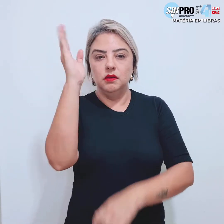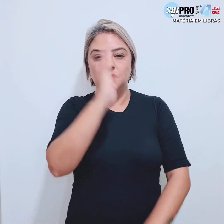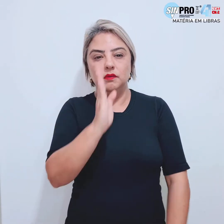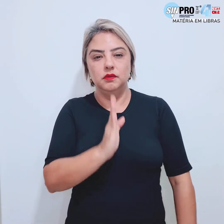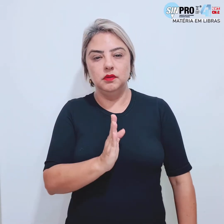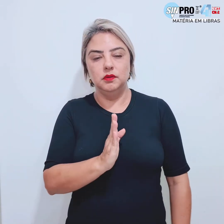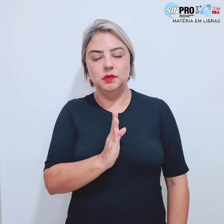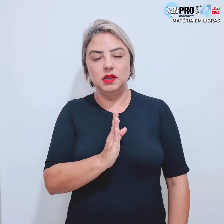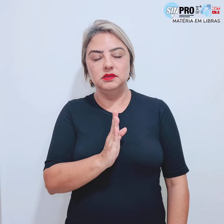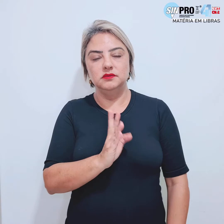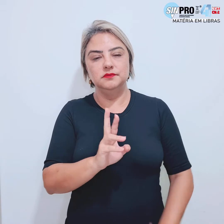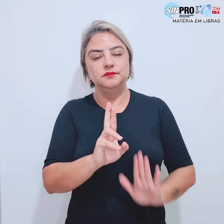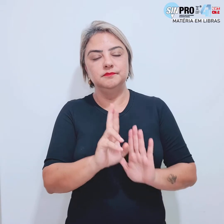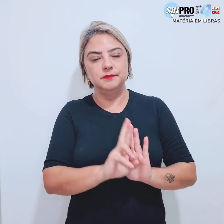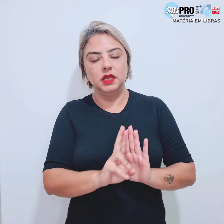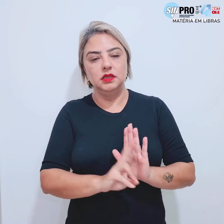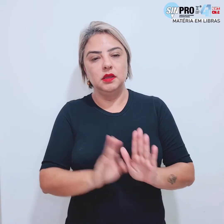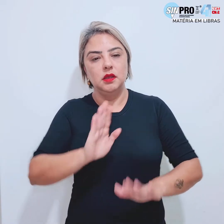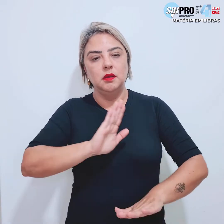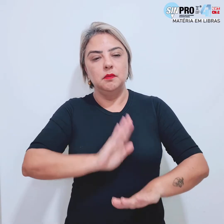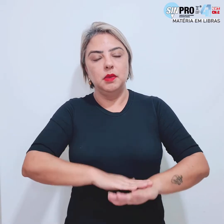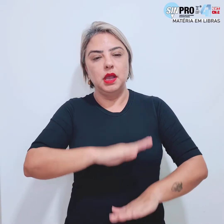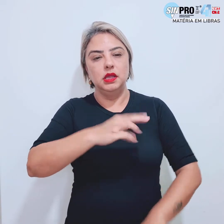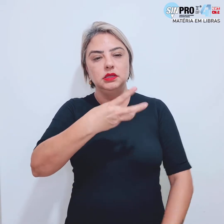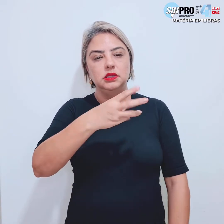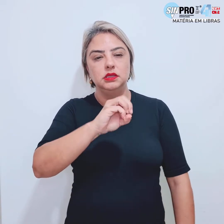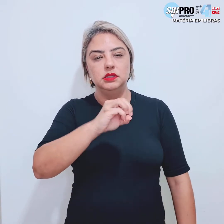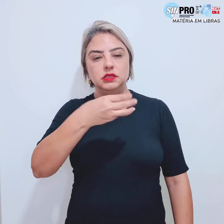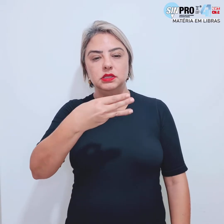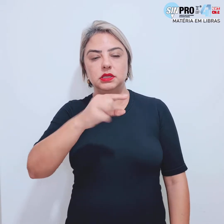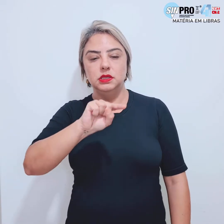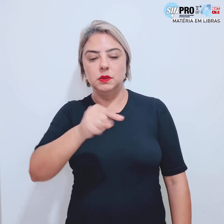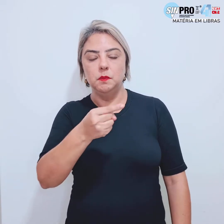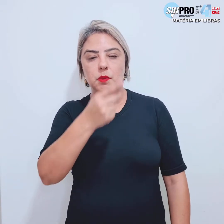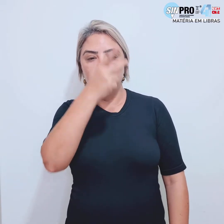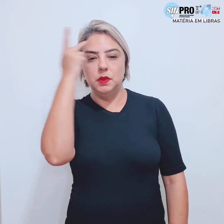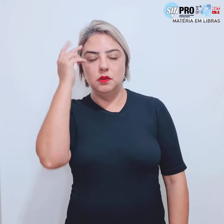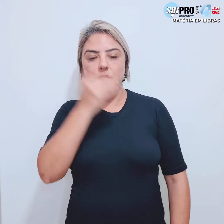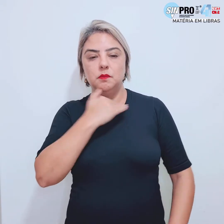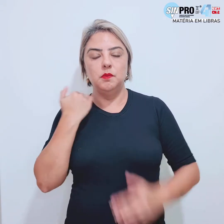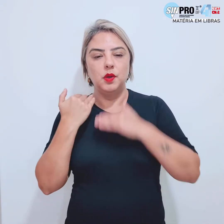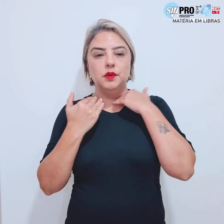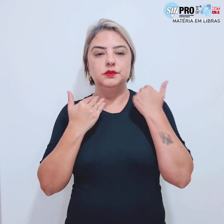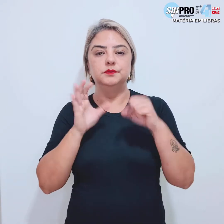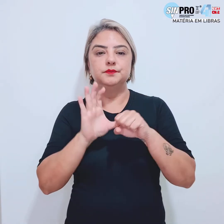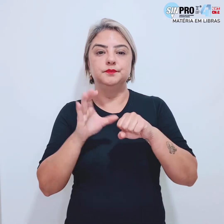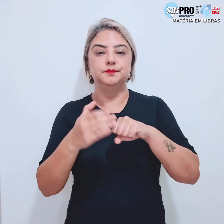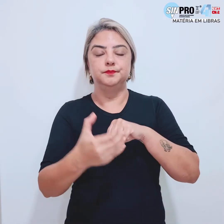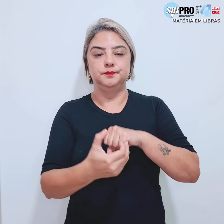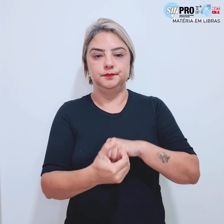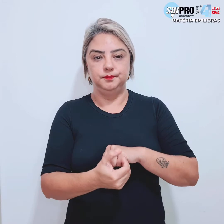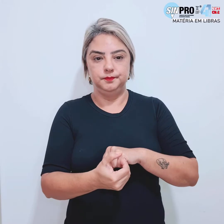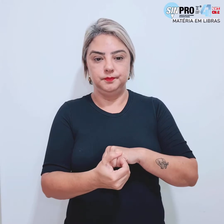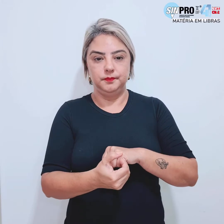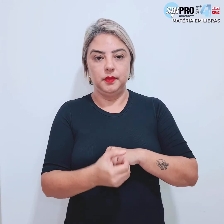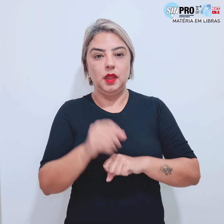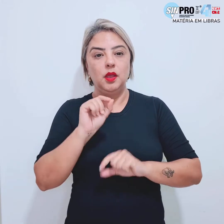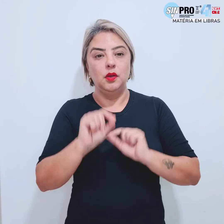o Brasil registra mais de 303 mil mortes por Covid-19, o